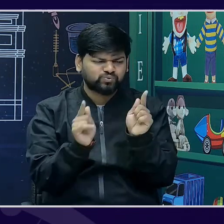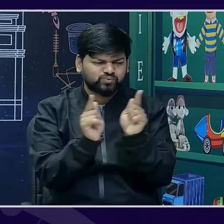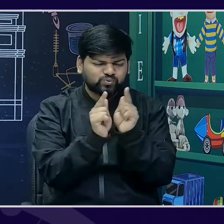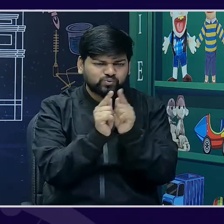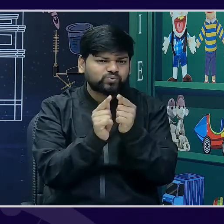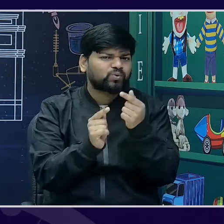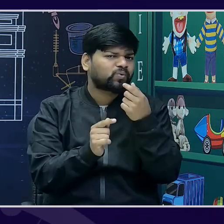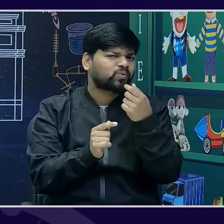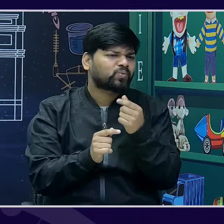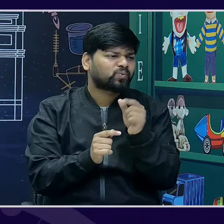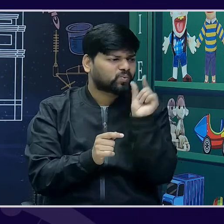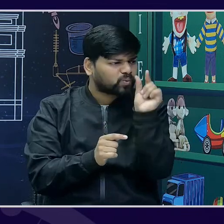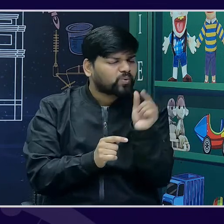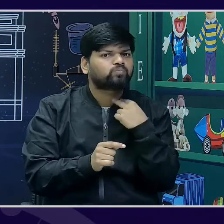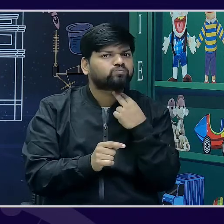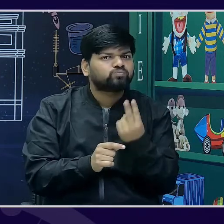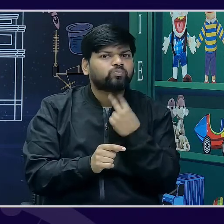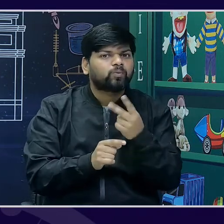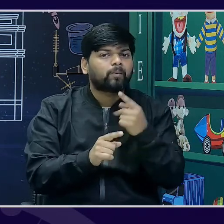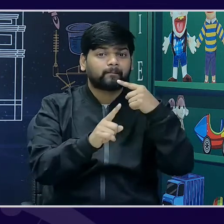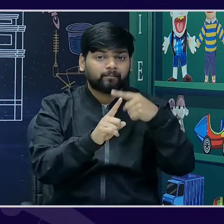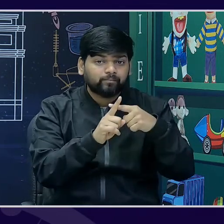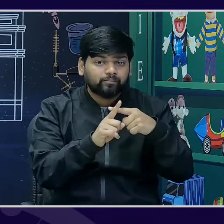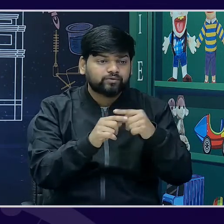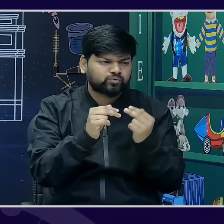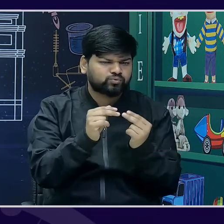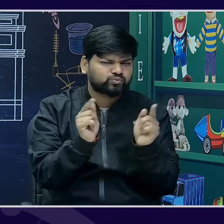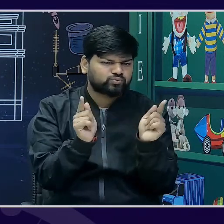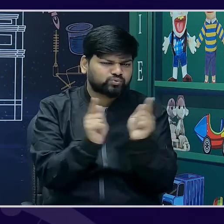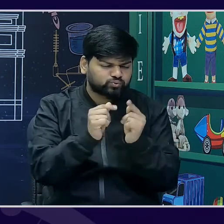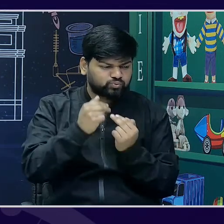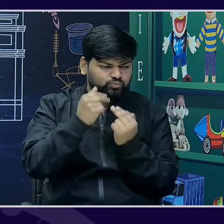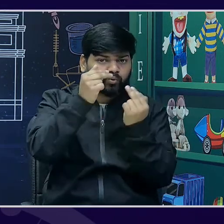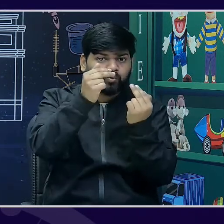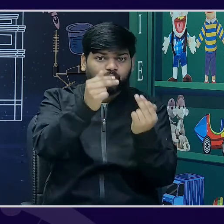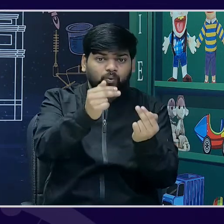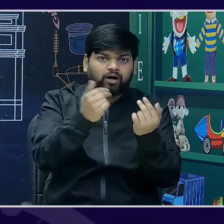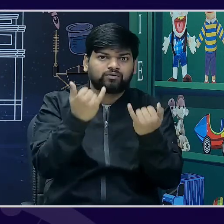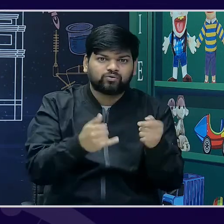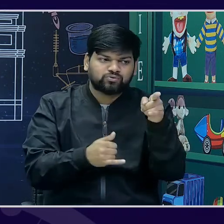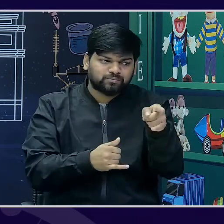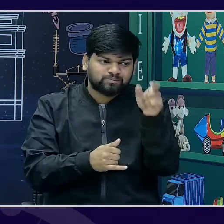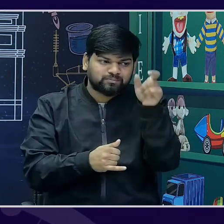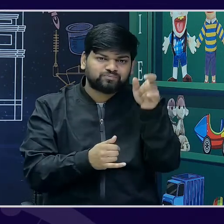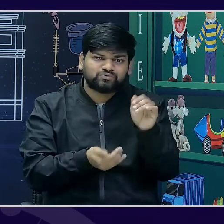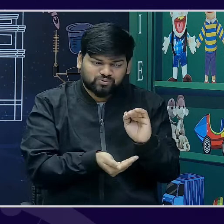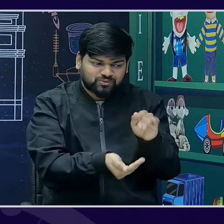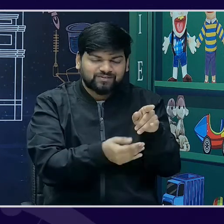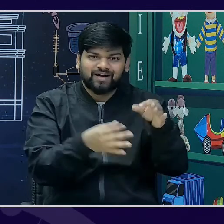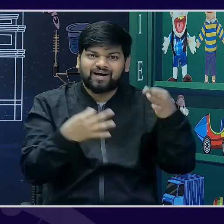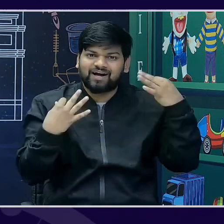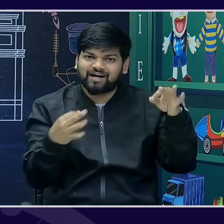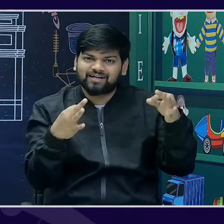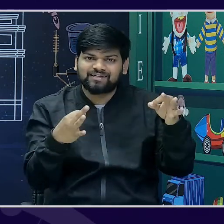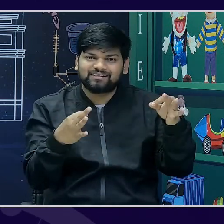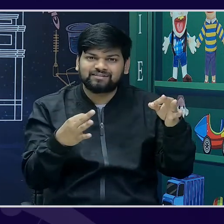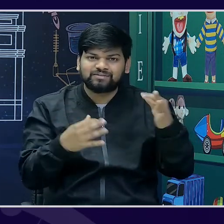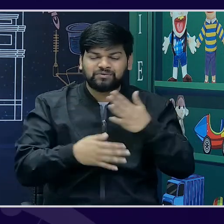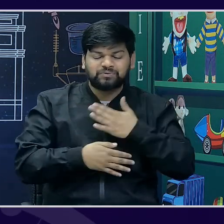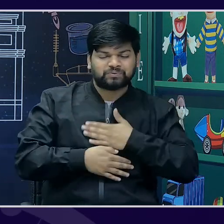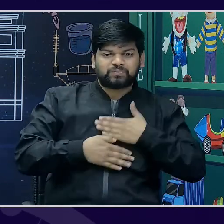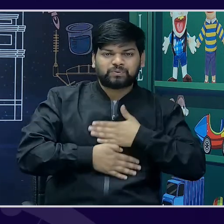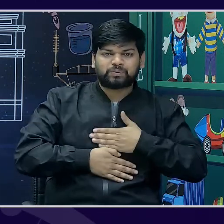phone also. He does dance also. Rhyme भी बोल लेता है. The entire family is so obliged and so